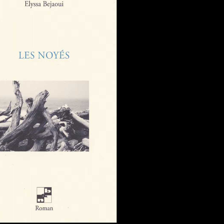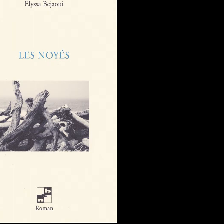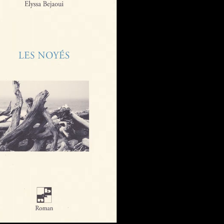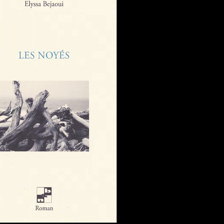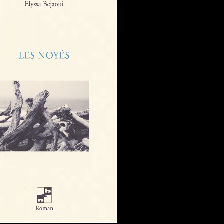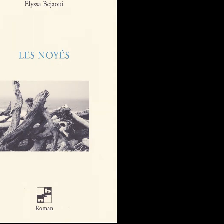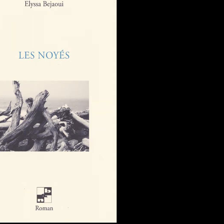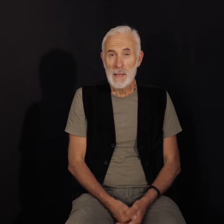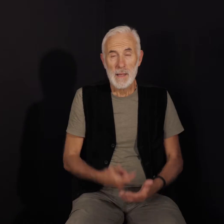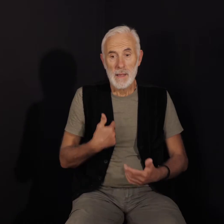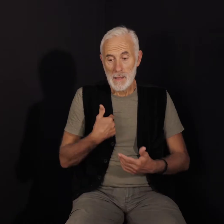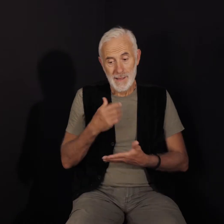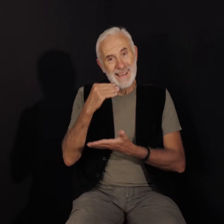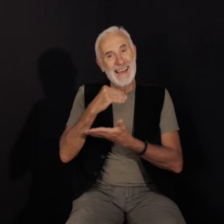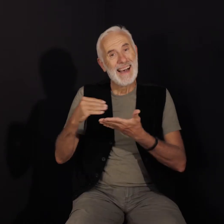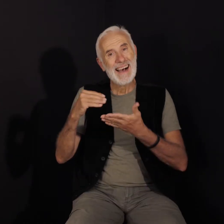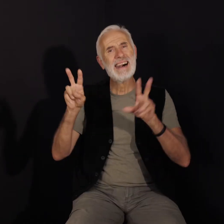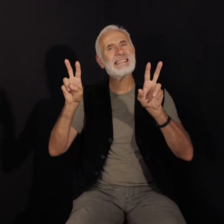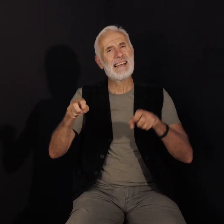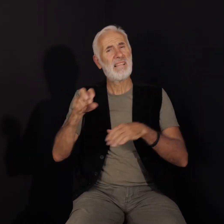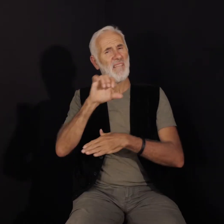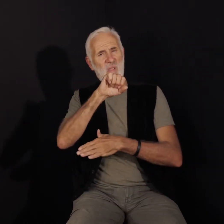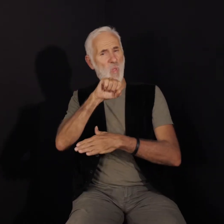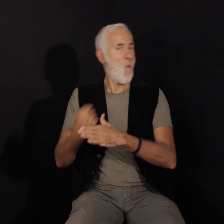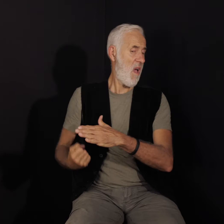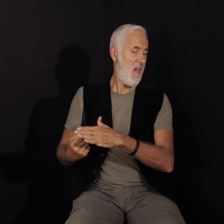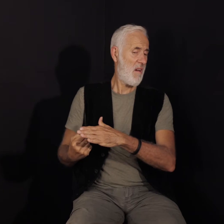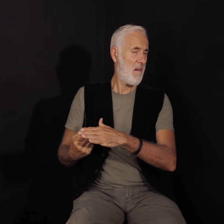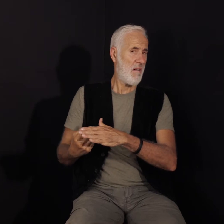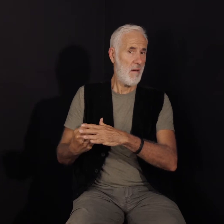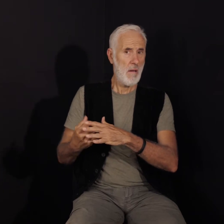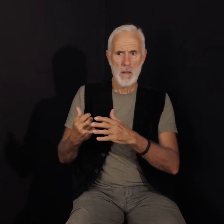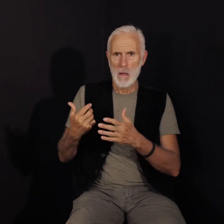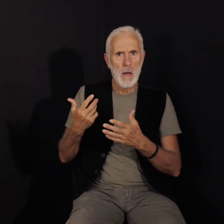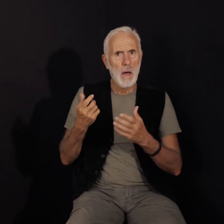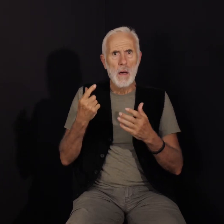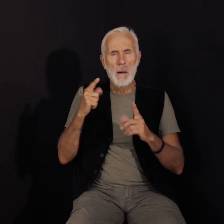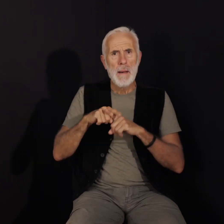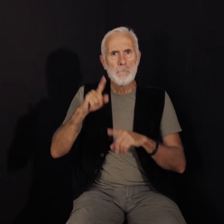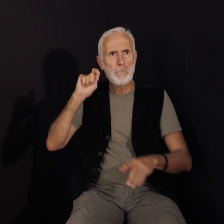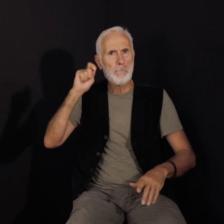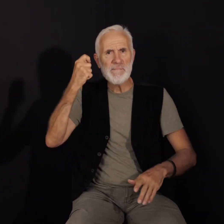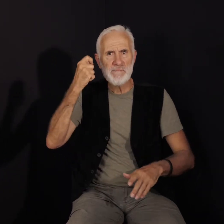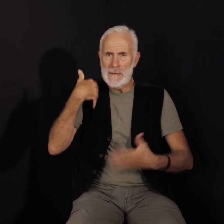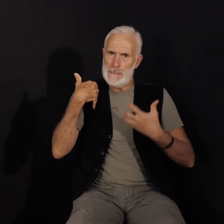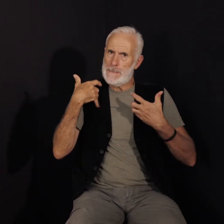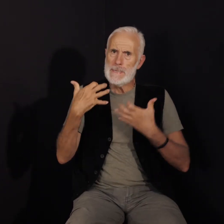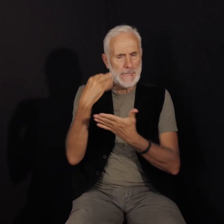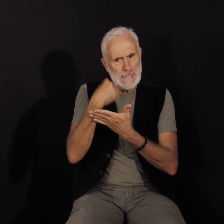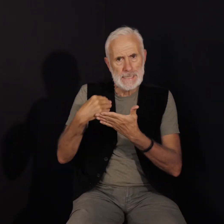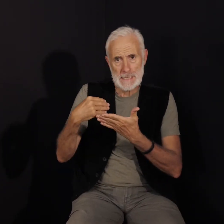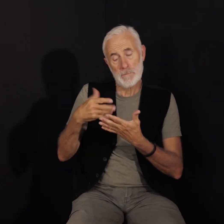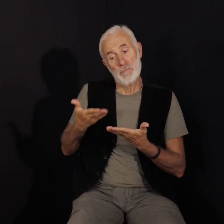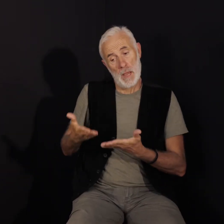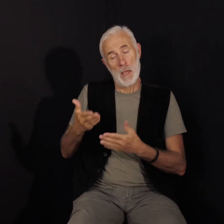Alors, quel événement a déclenché l'écriture des Noyés? Donc, Les Noyés, c'est mon troisième roman,